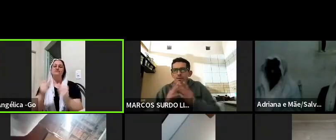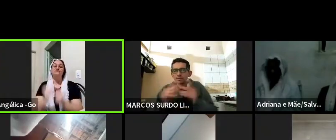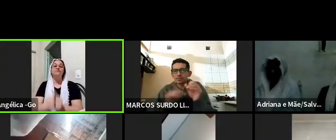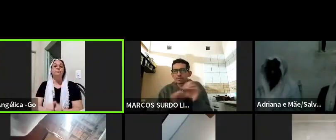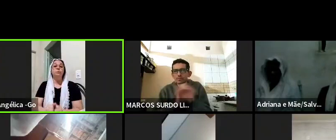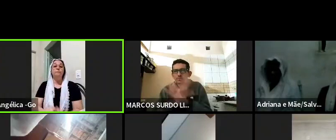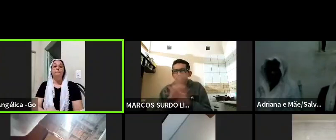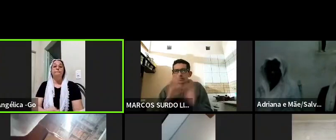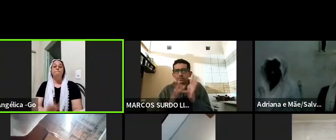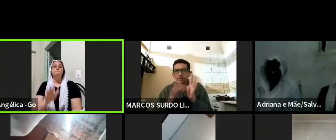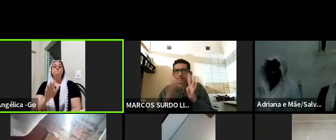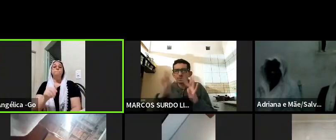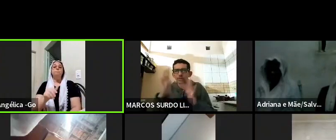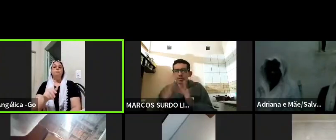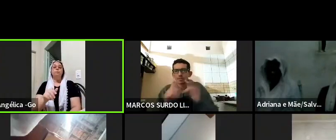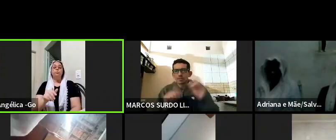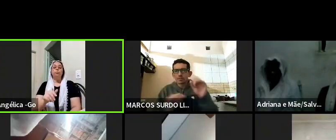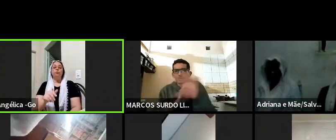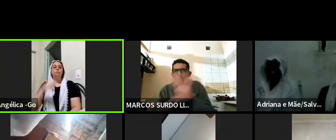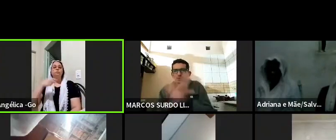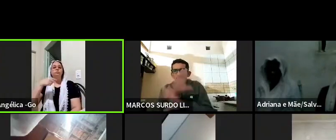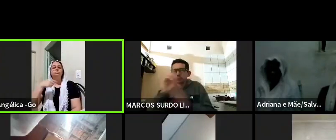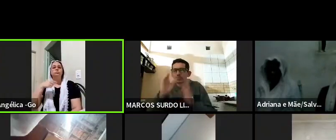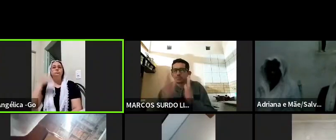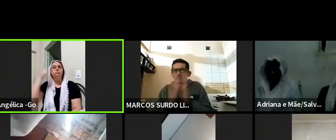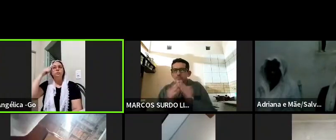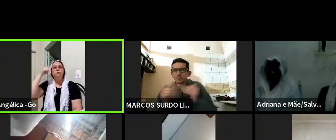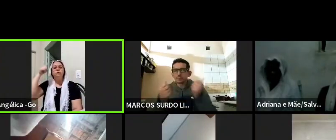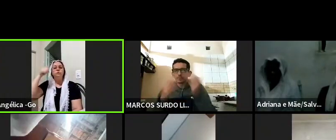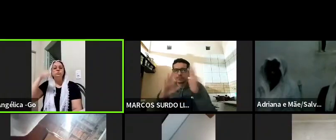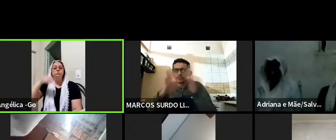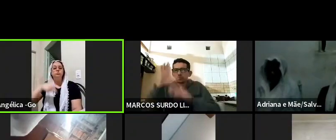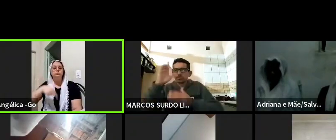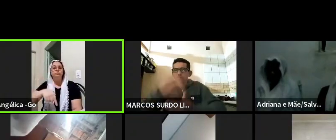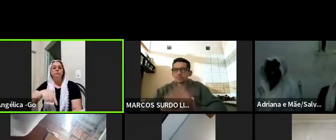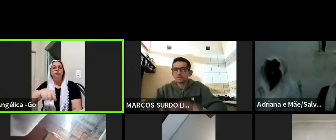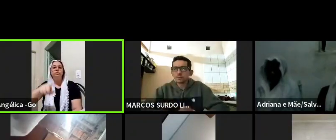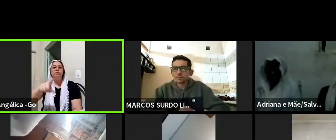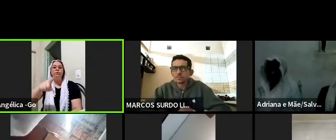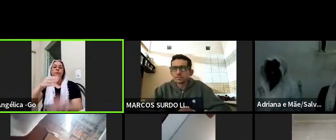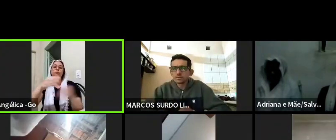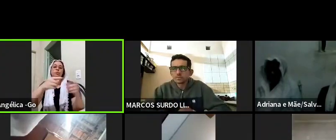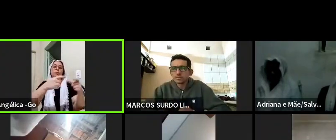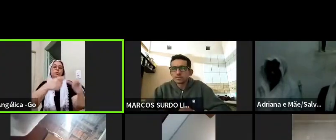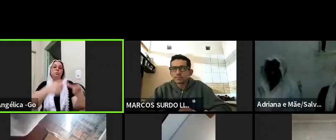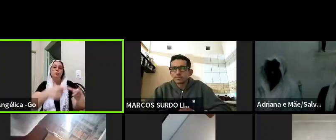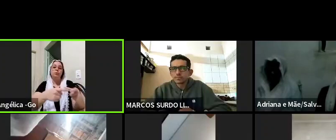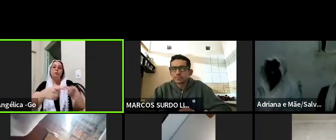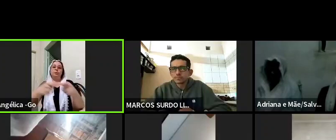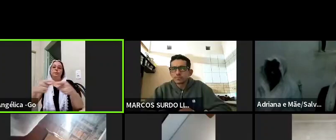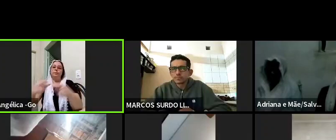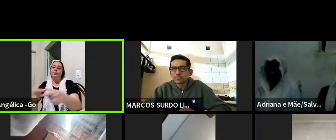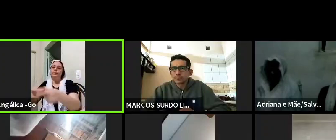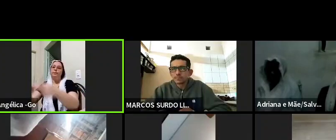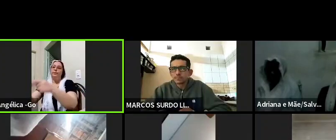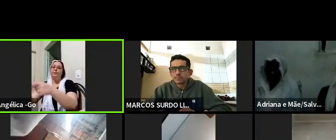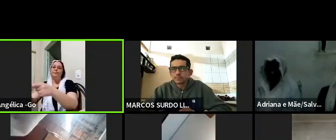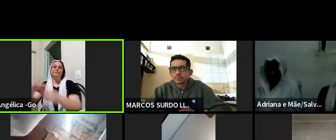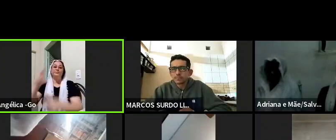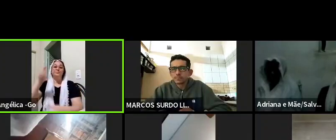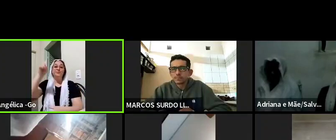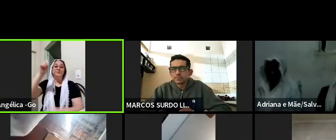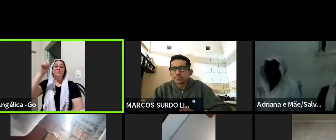quer que você precise entrar, onde quer que você precise falar, aleluia. O Senhor Deus diz assim: não